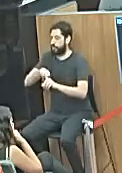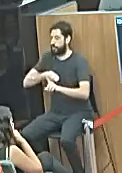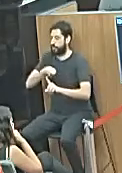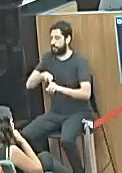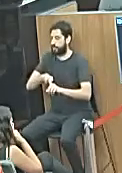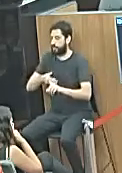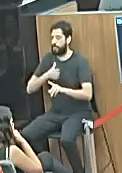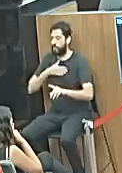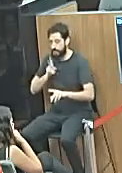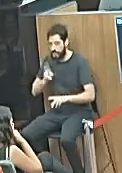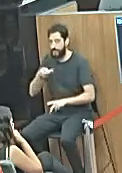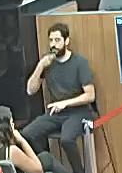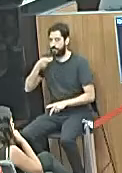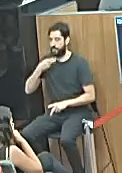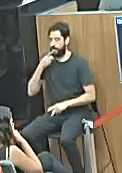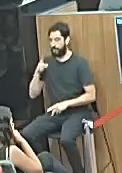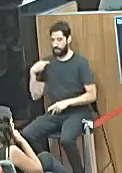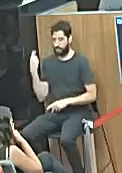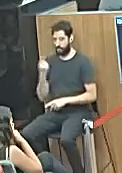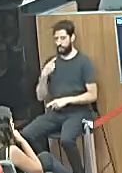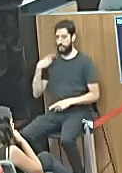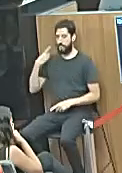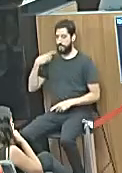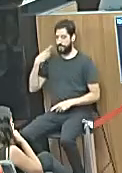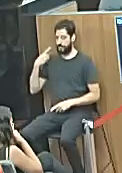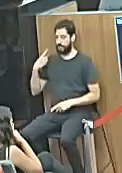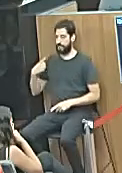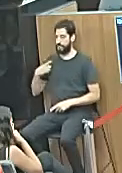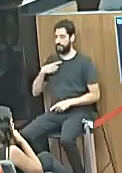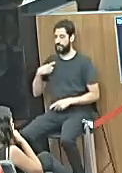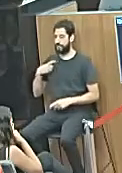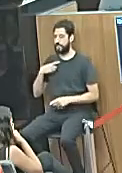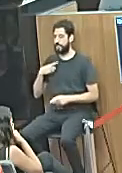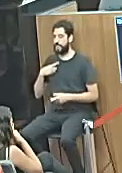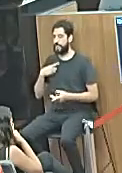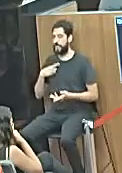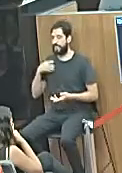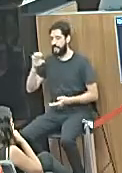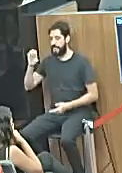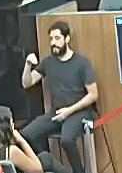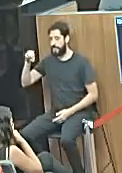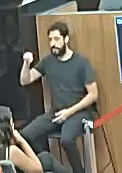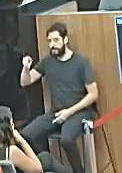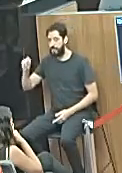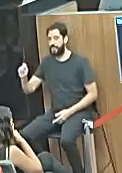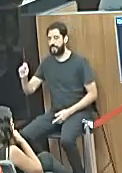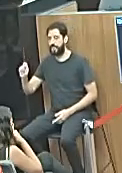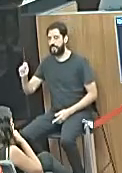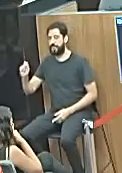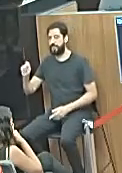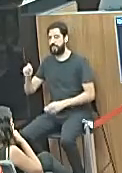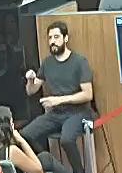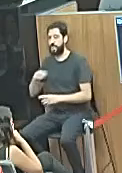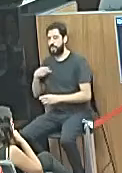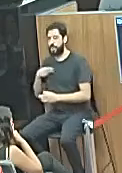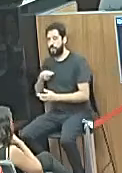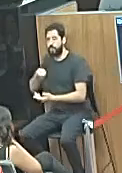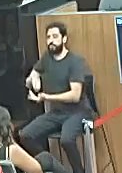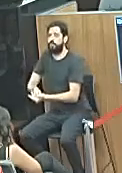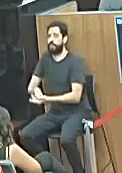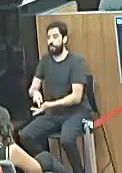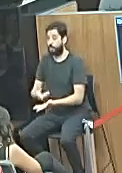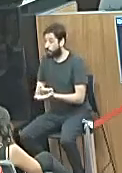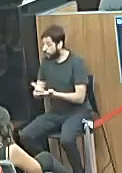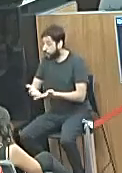dito nós deputados nós temos emendas em positivas que passou a ser positivo a partir deste ano